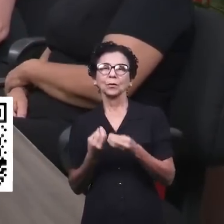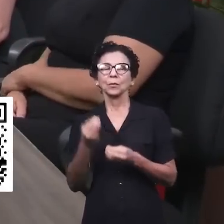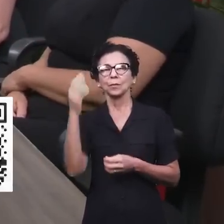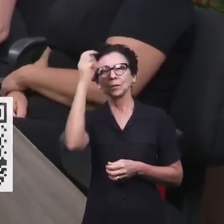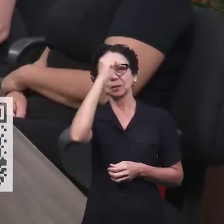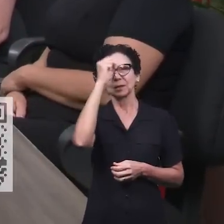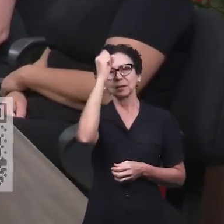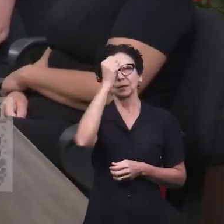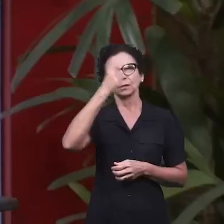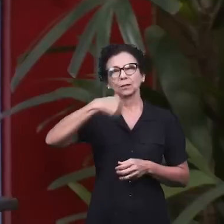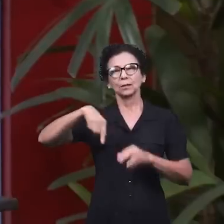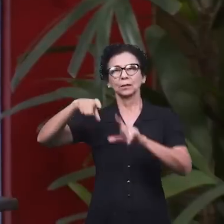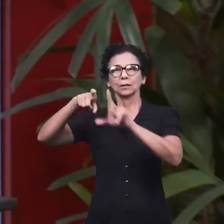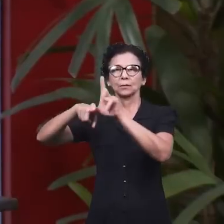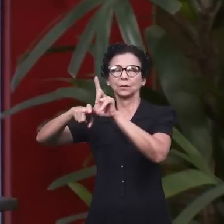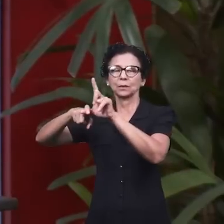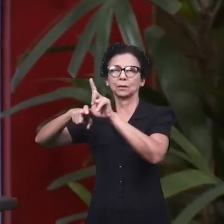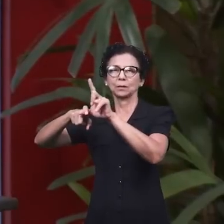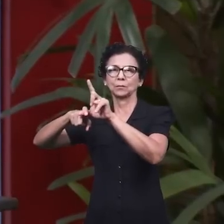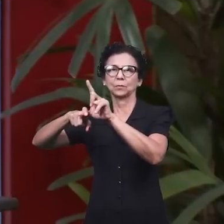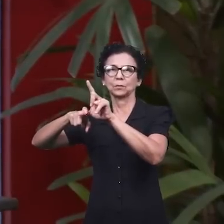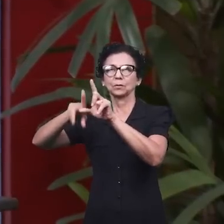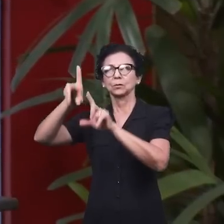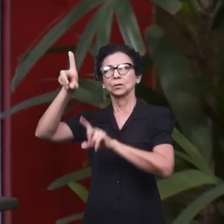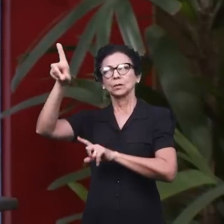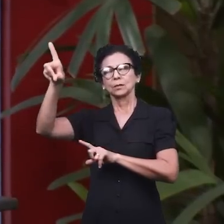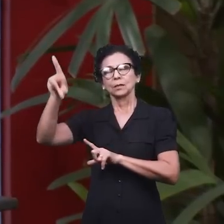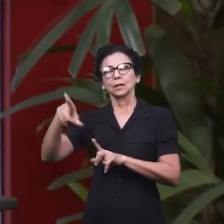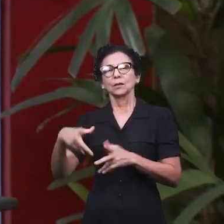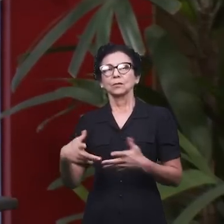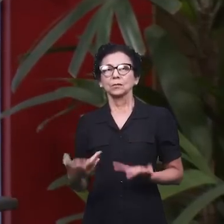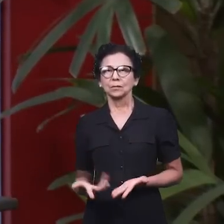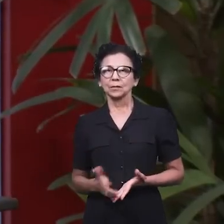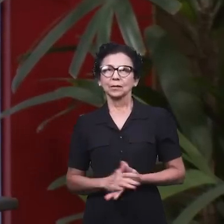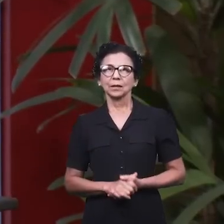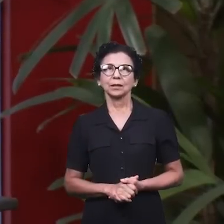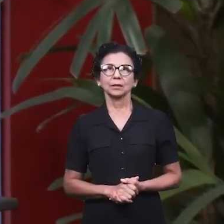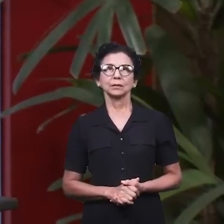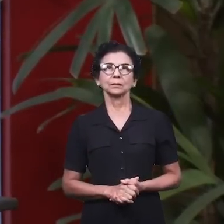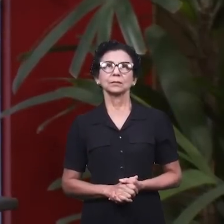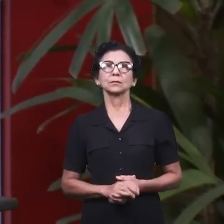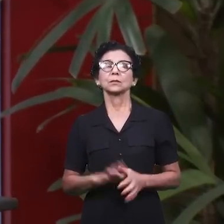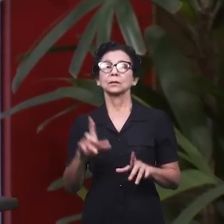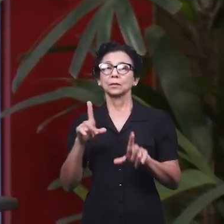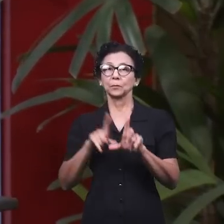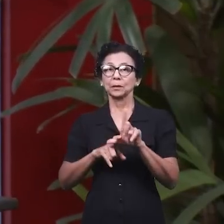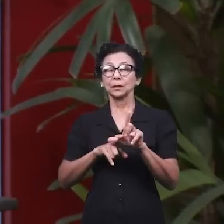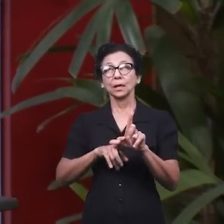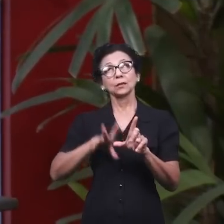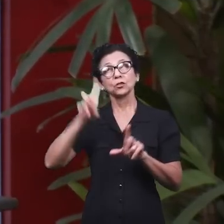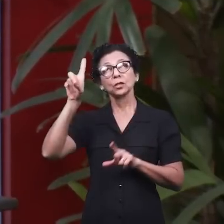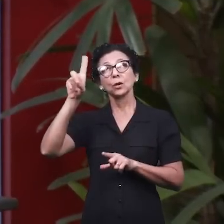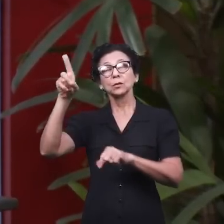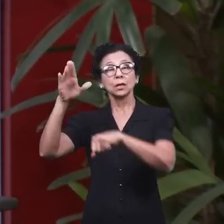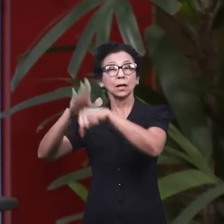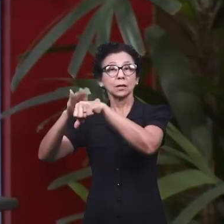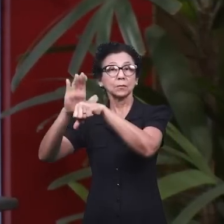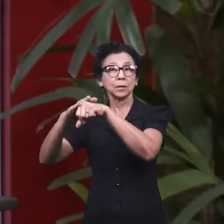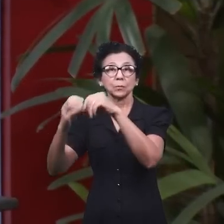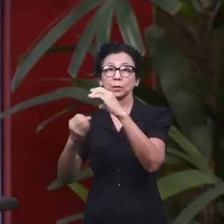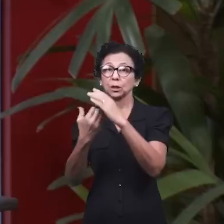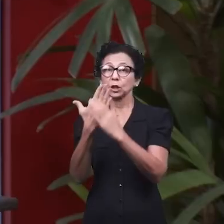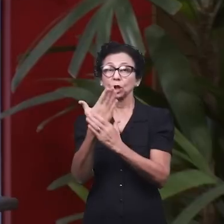Exatamente. A dependência é o que diferencia Amém. a gente, Glória a porque nós Jesus. somos dependentes daquele que criou, Aleluia, daquele que sabe verdade. e